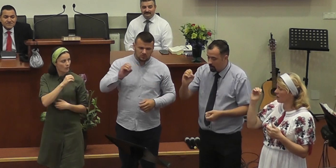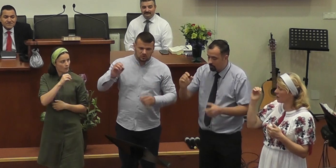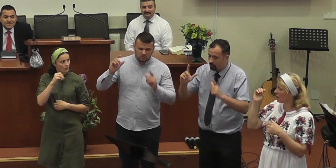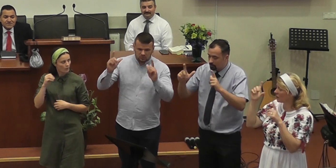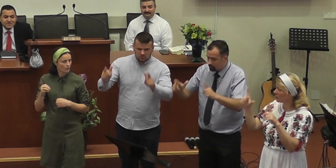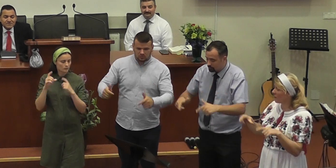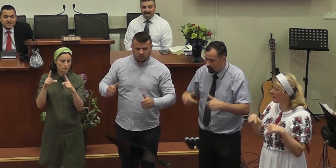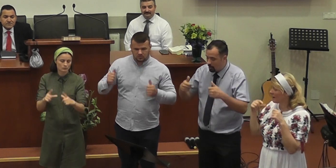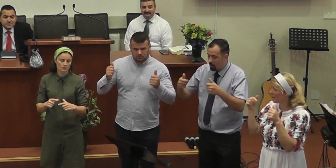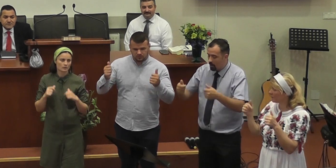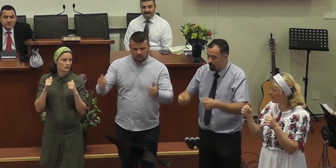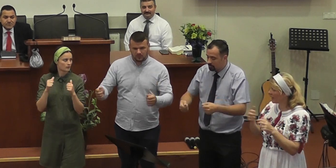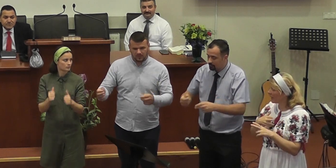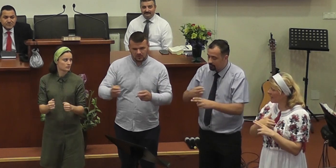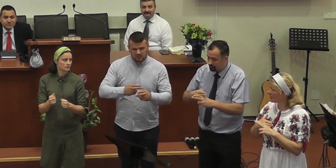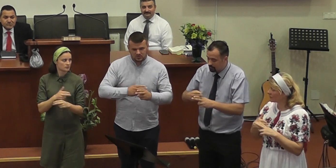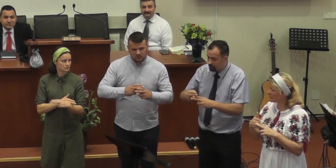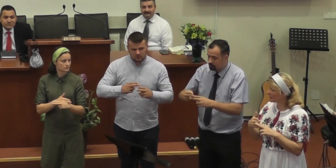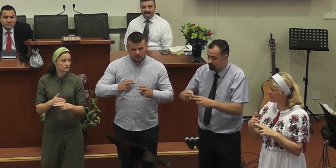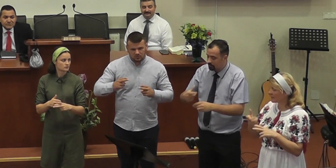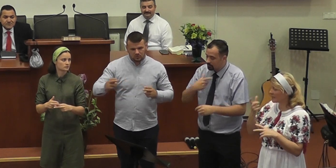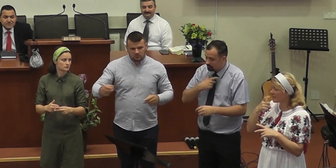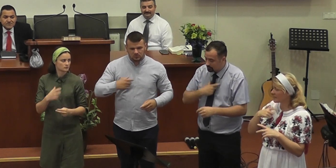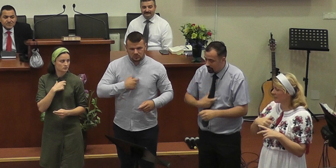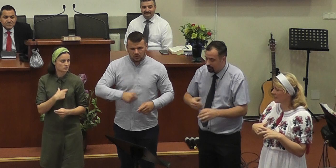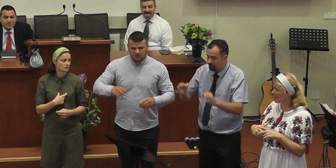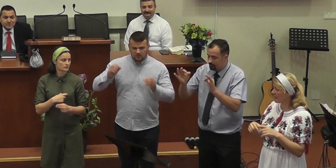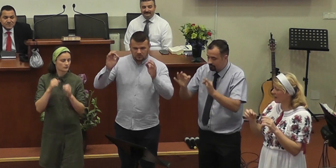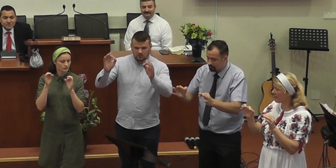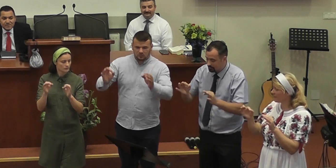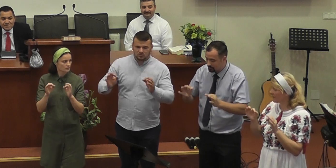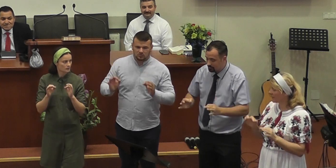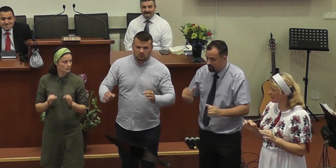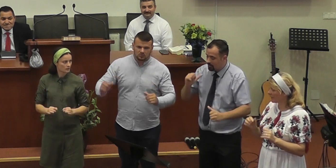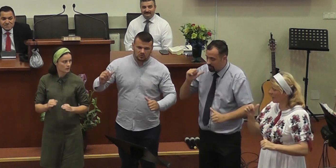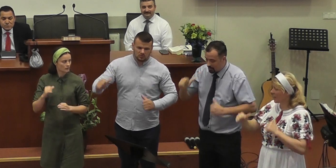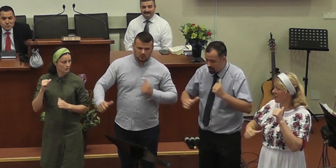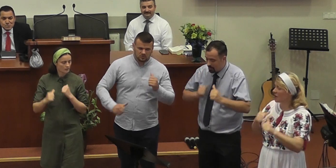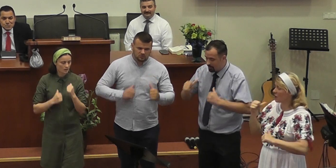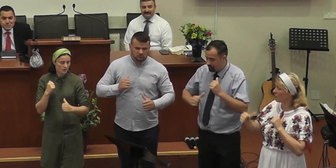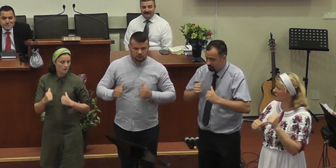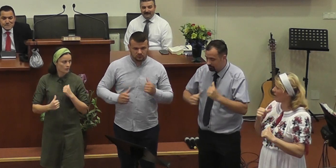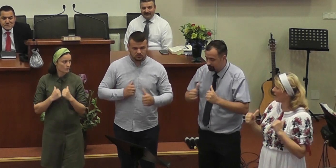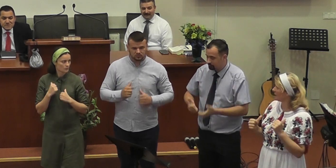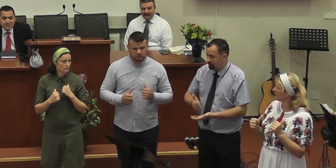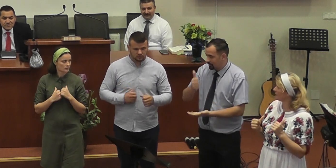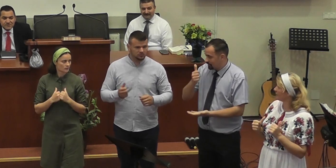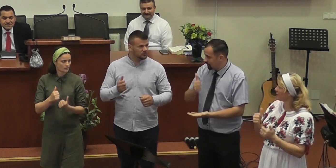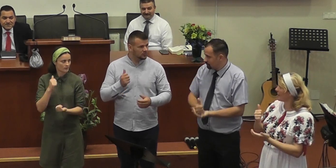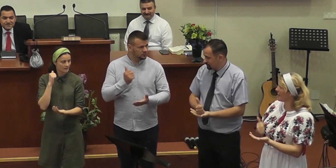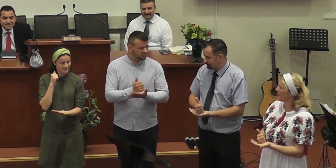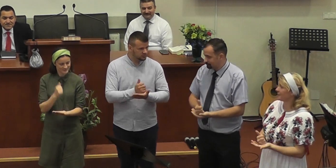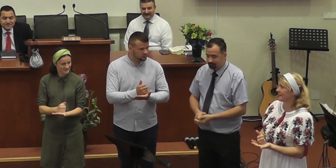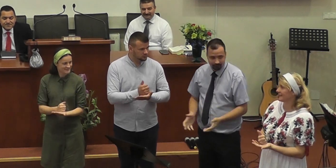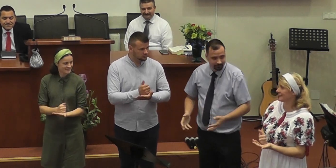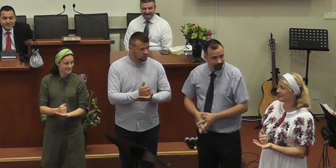o, Doamne, Sfânt, să fii lăudat. Amin. Amin. Amin.